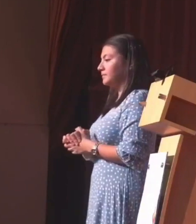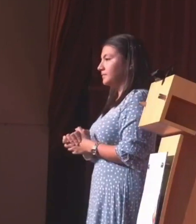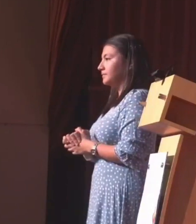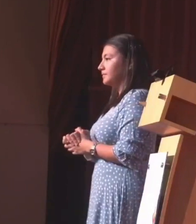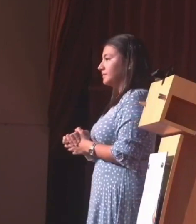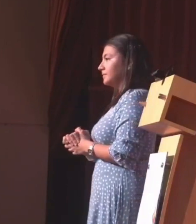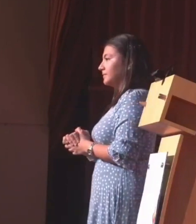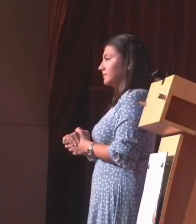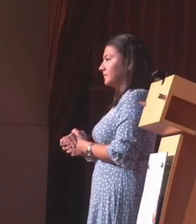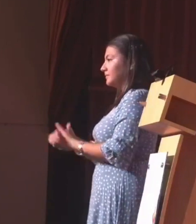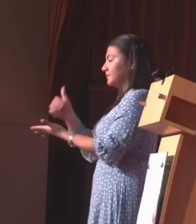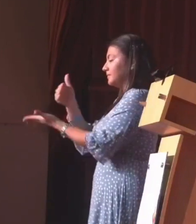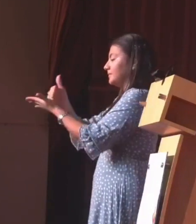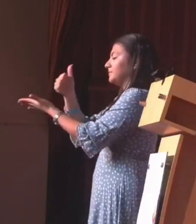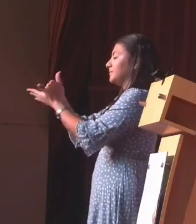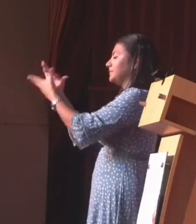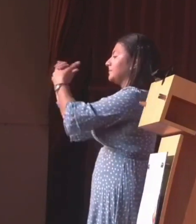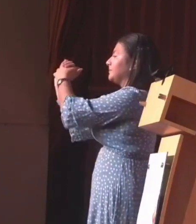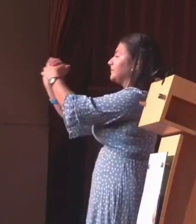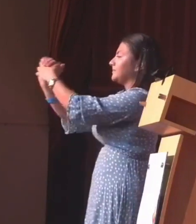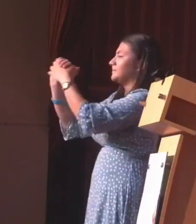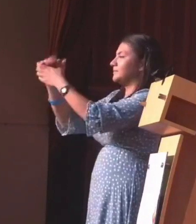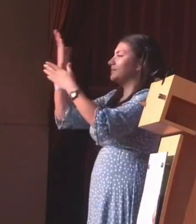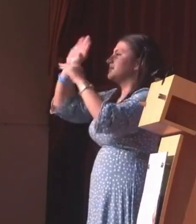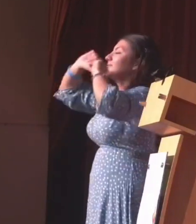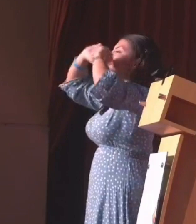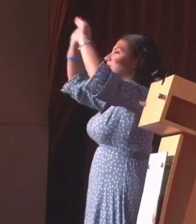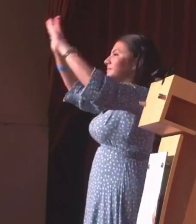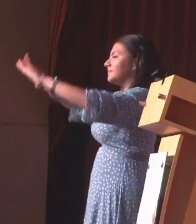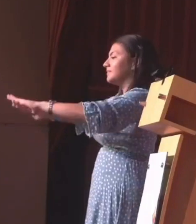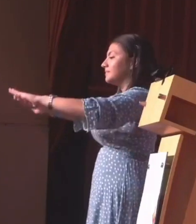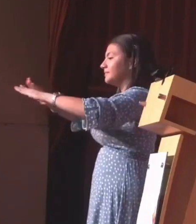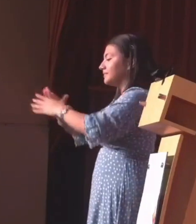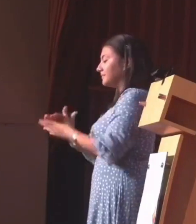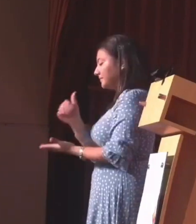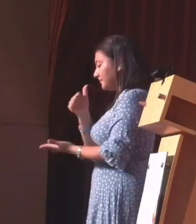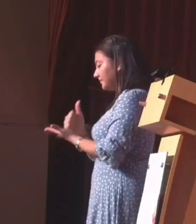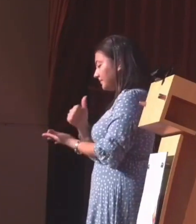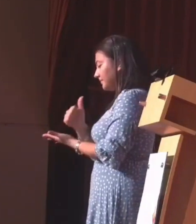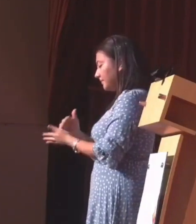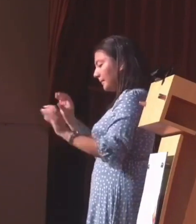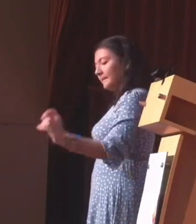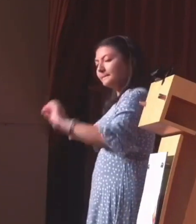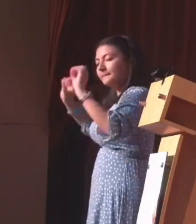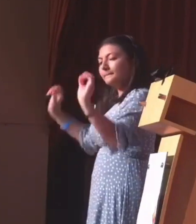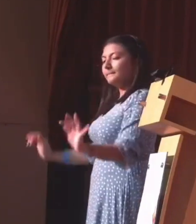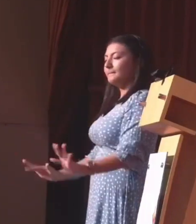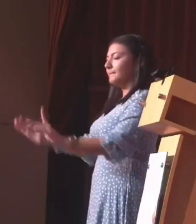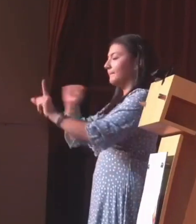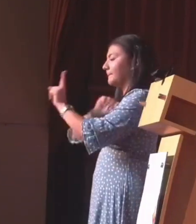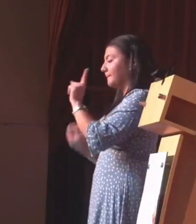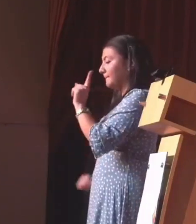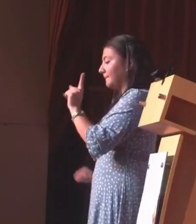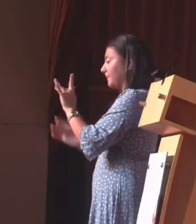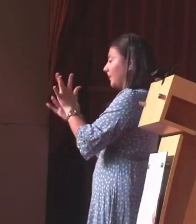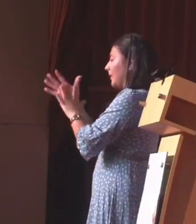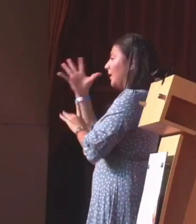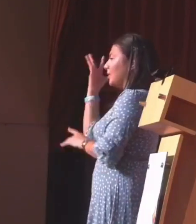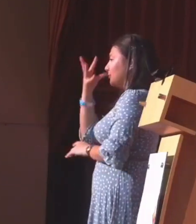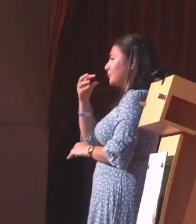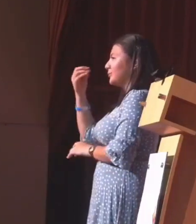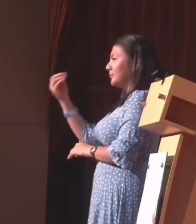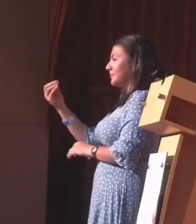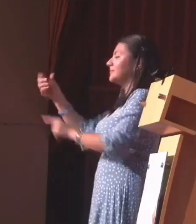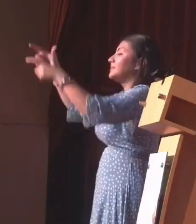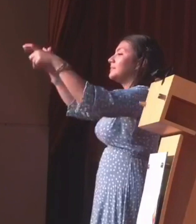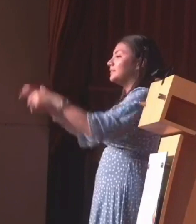¿Me lo reciben? Dios les bendiga. Amén. Gloria al Señor. Esto se ve bonito porque hay gente